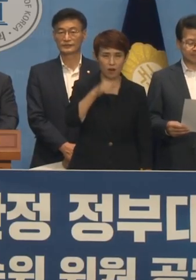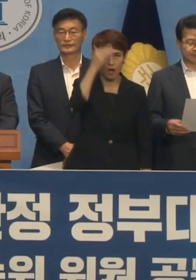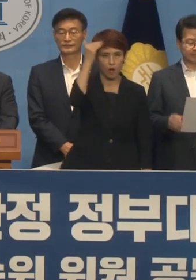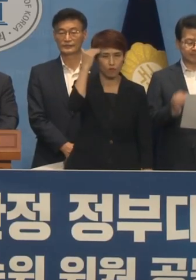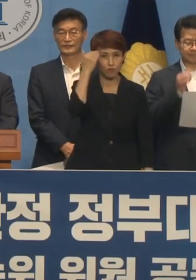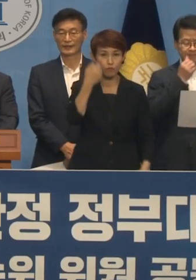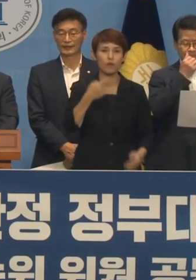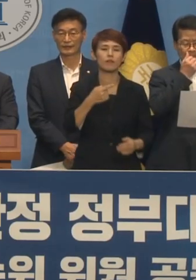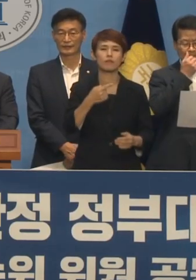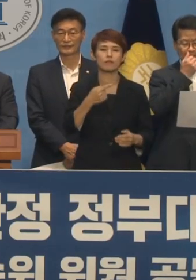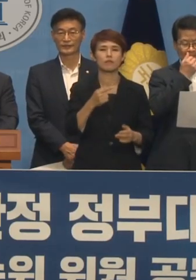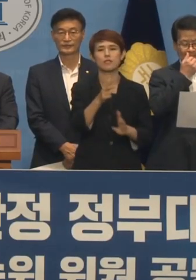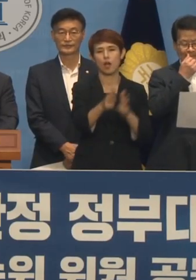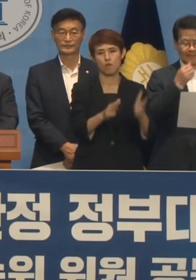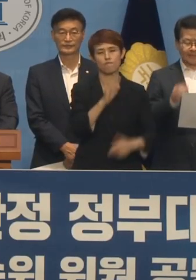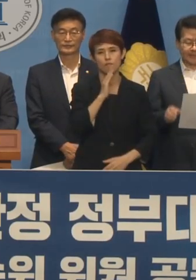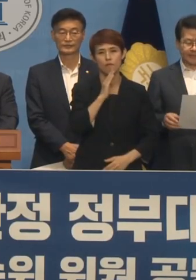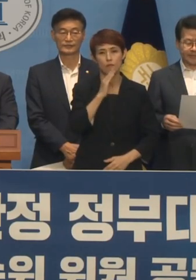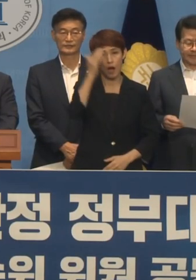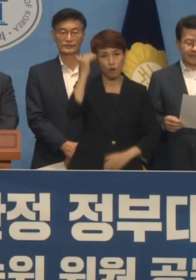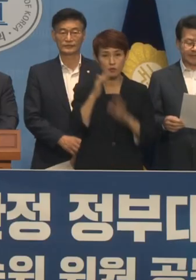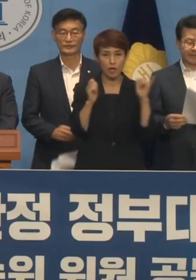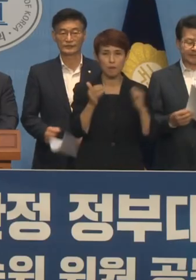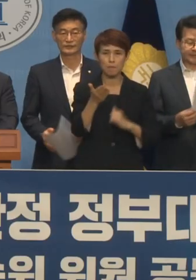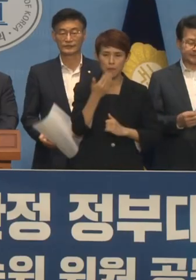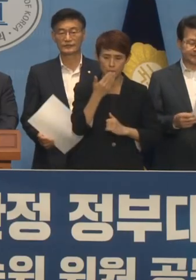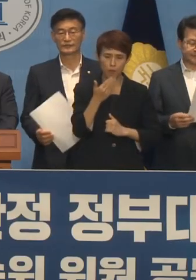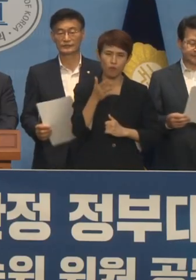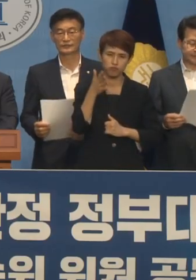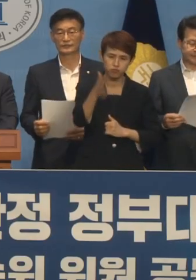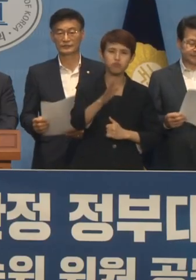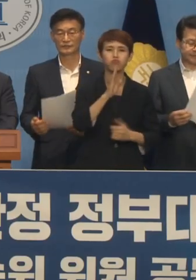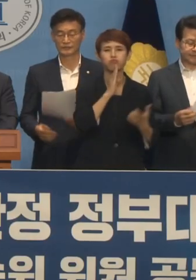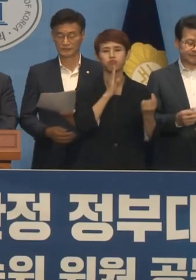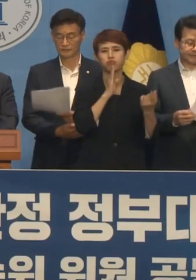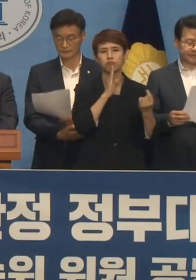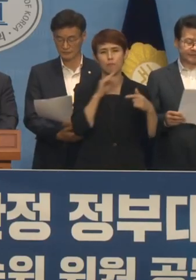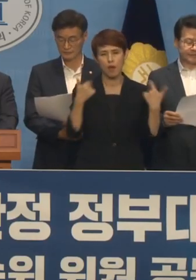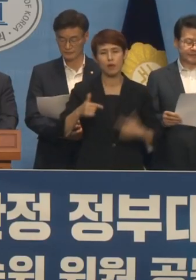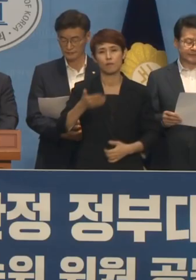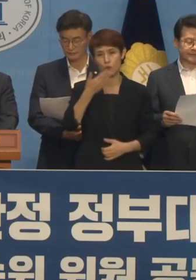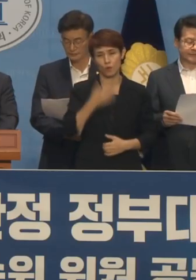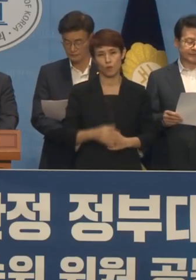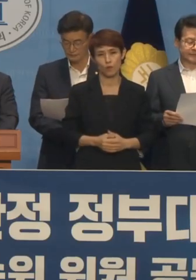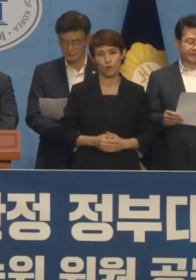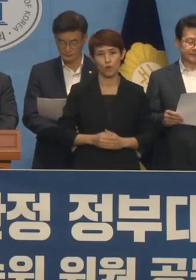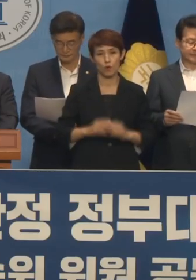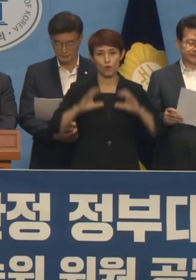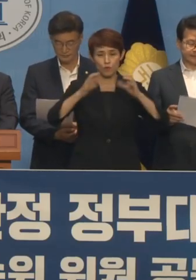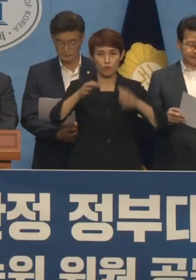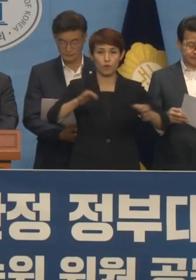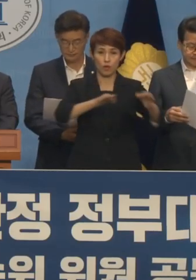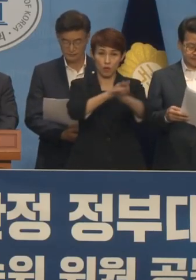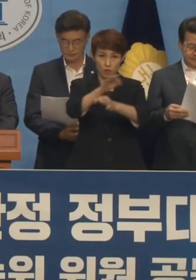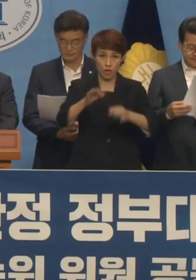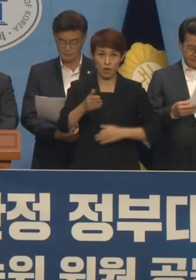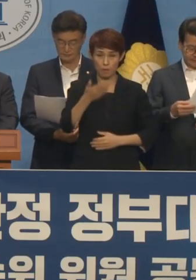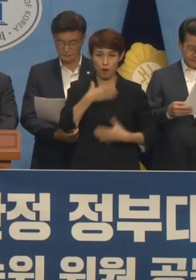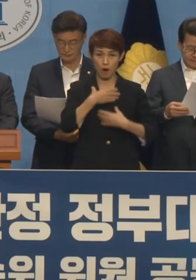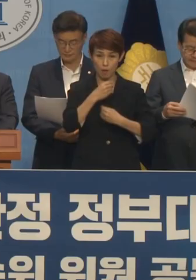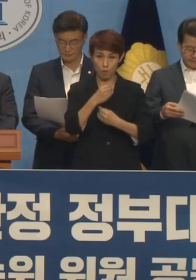산업이며 국민의 주식으로 기후위기 시대에 국가 경제와 식량 안보를